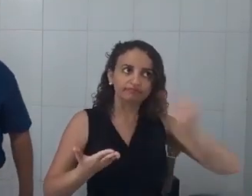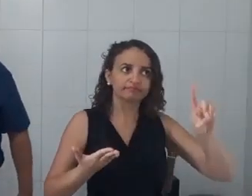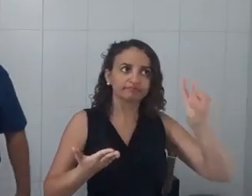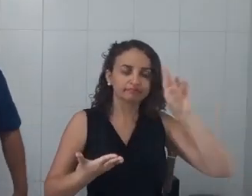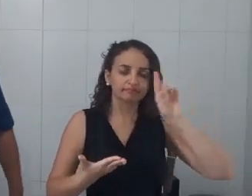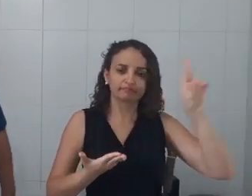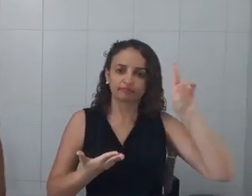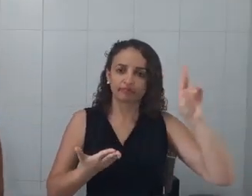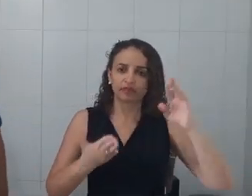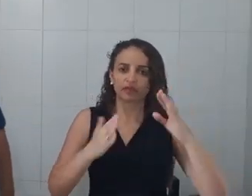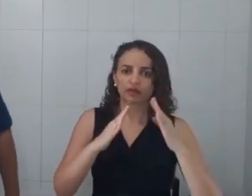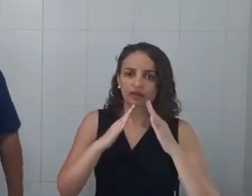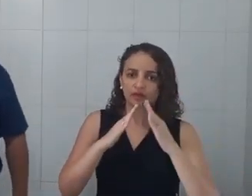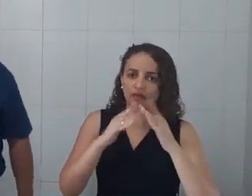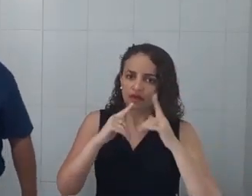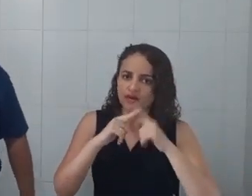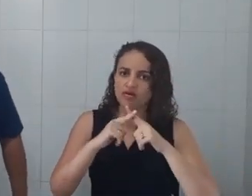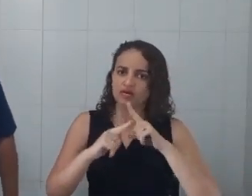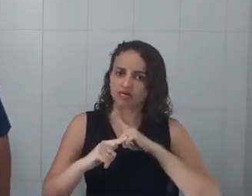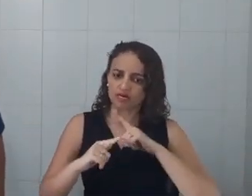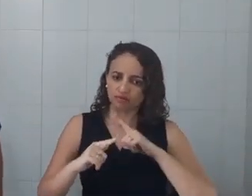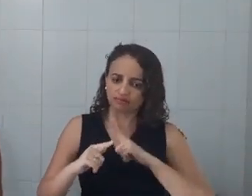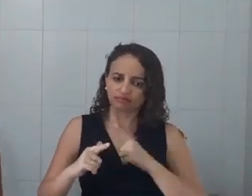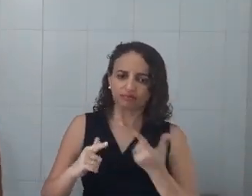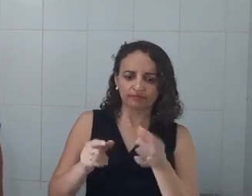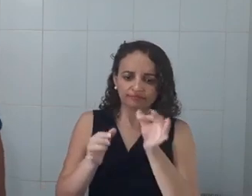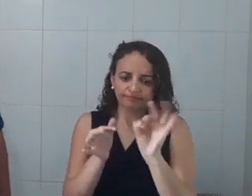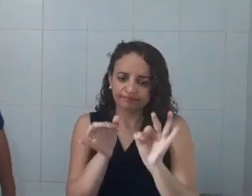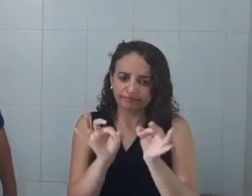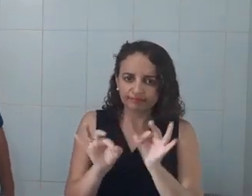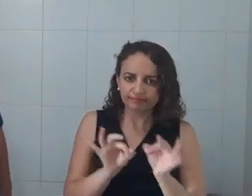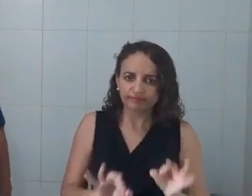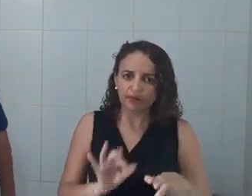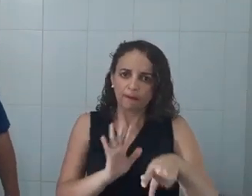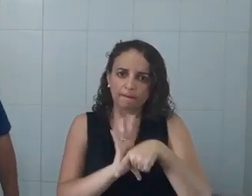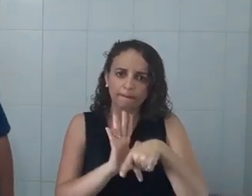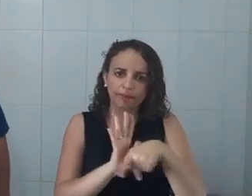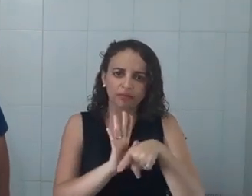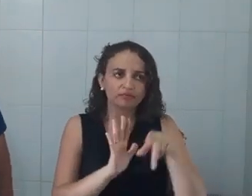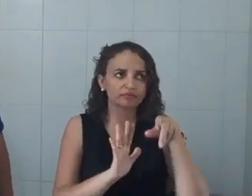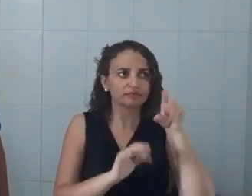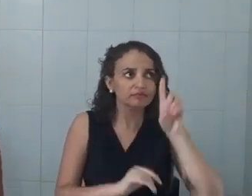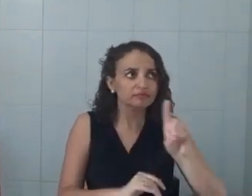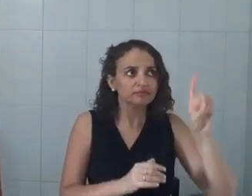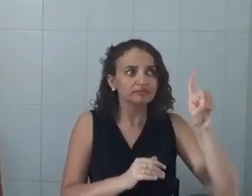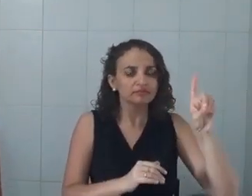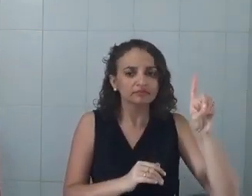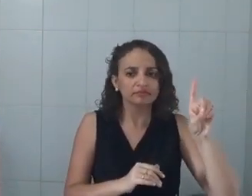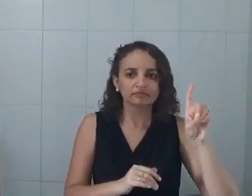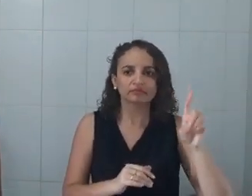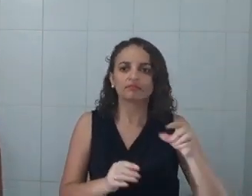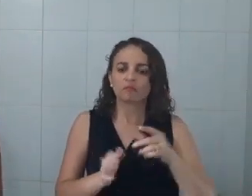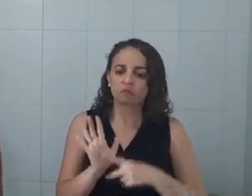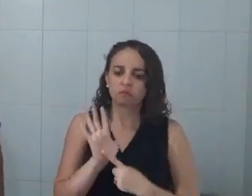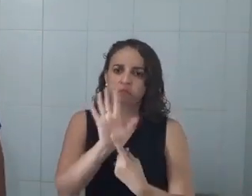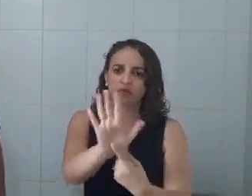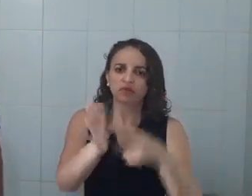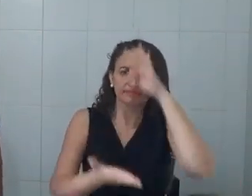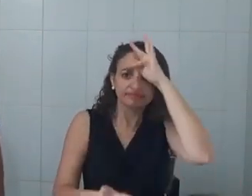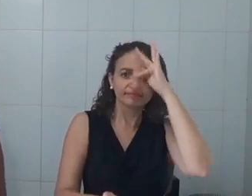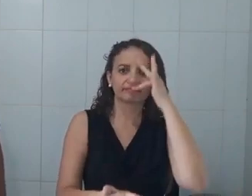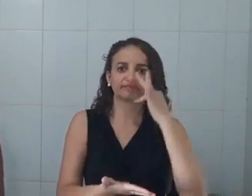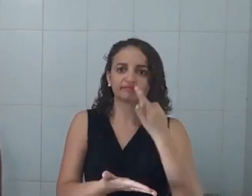que tem as virtudes cristãs, ela tem uma questão também, ela é caracterizada por uma posição de fé, ela